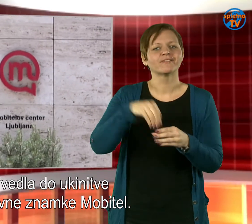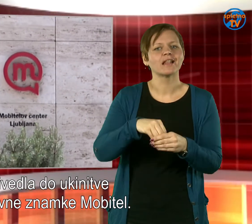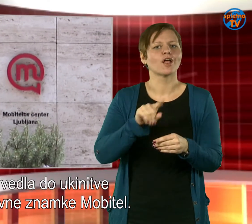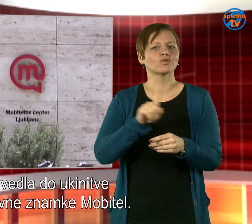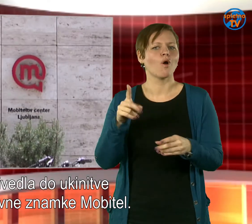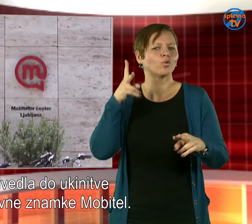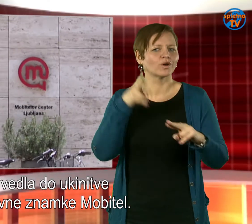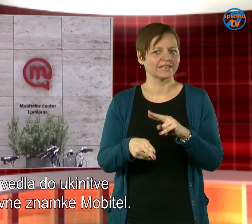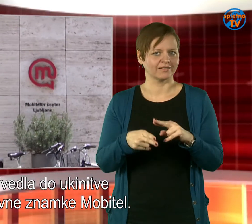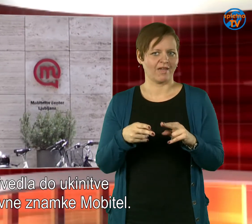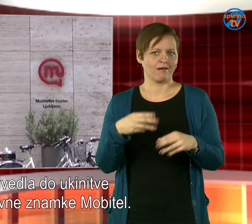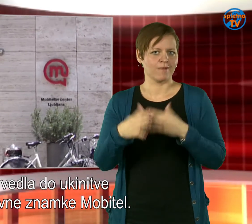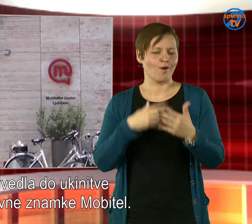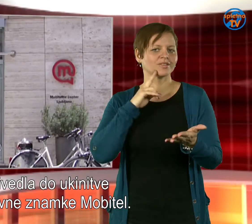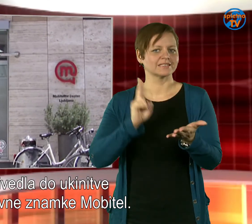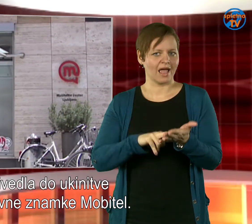Mobitel.